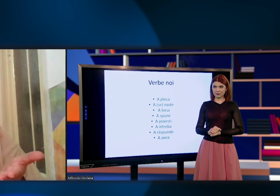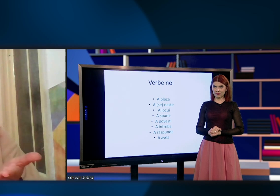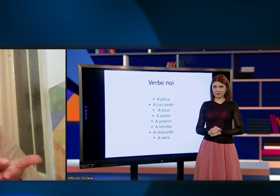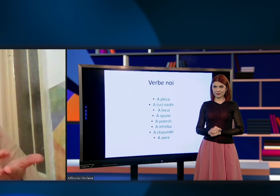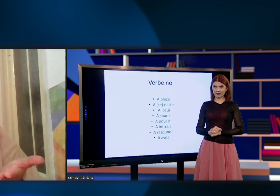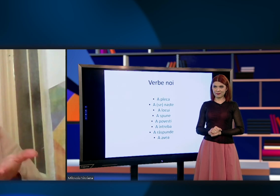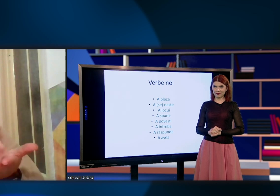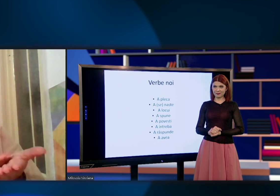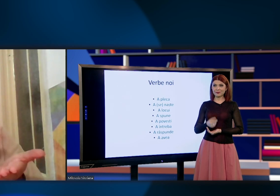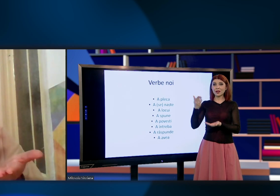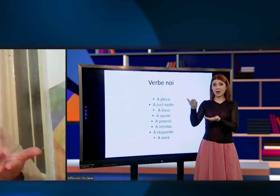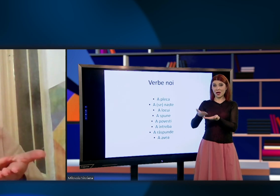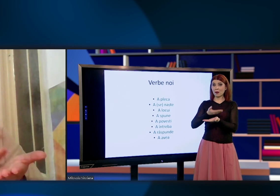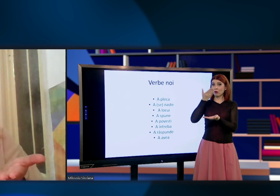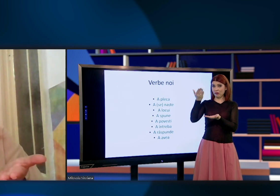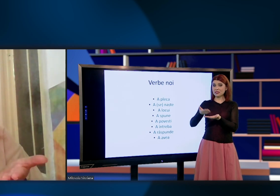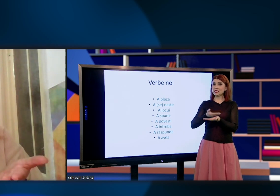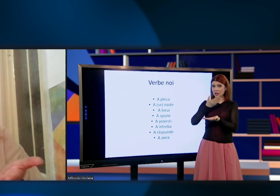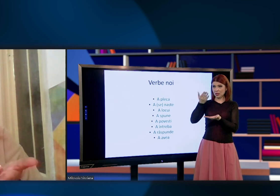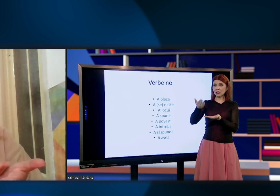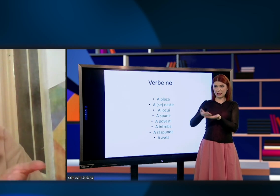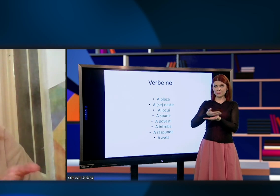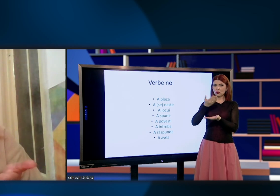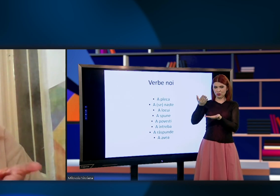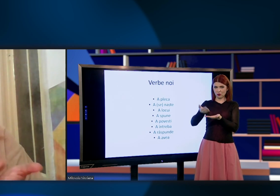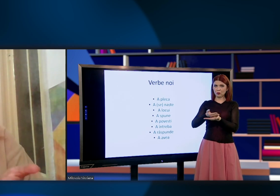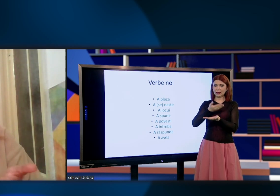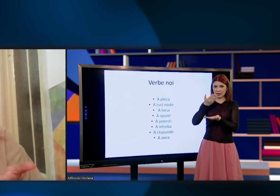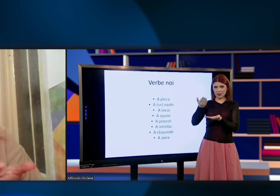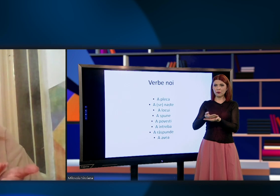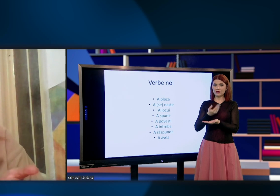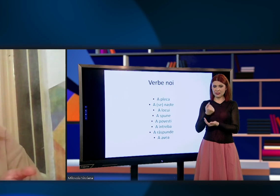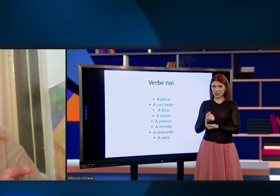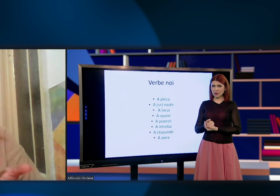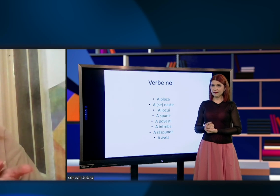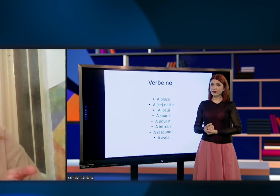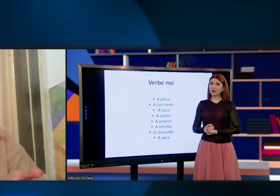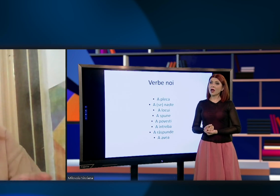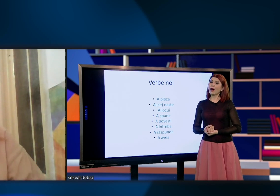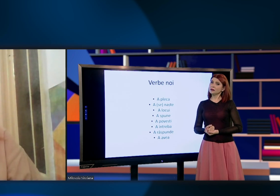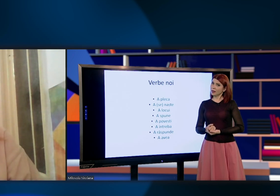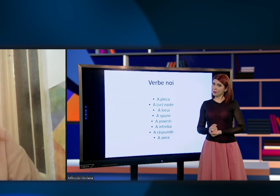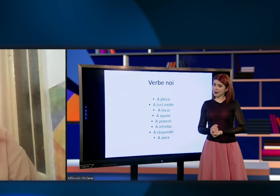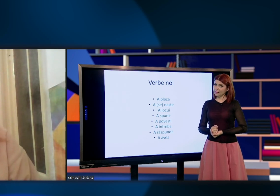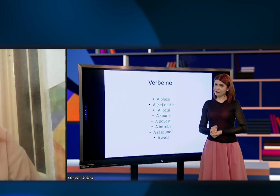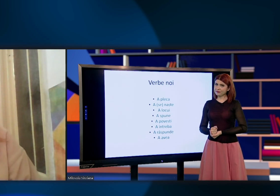a povesti a povesti este absolut nouă Da am povesti a întreba